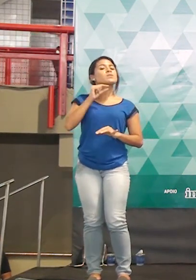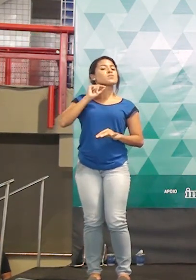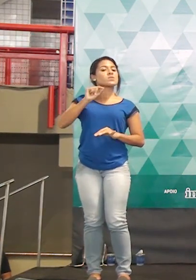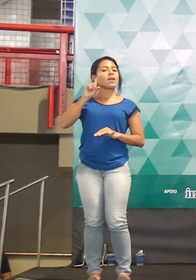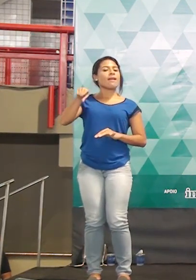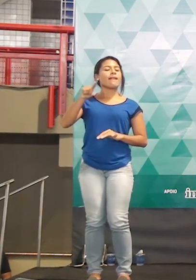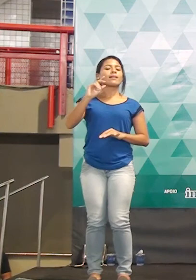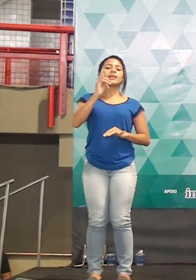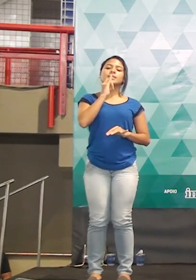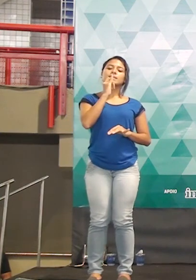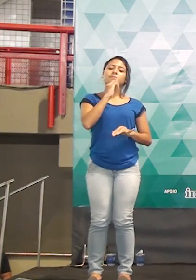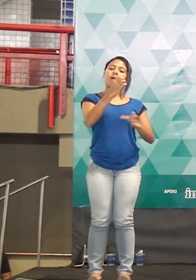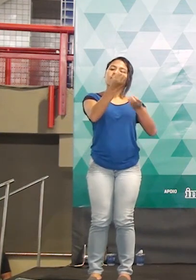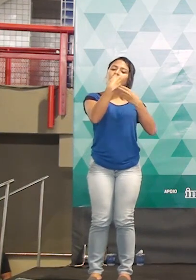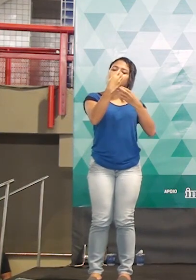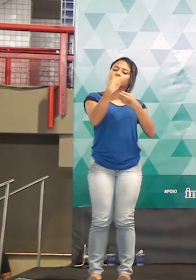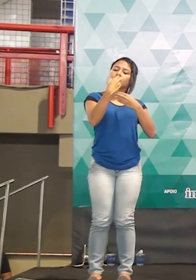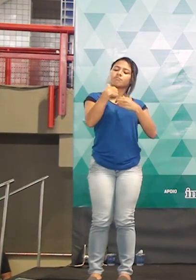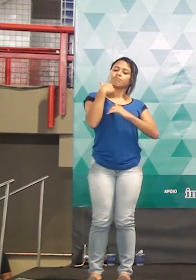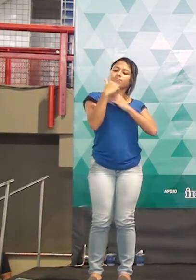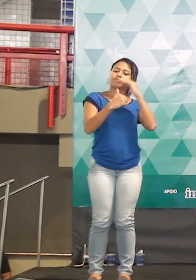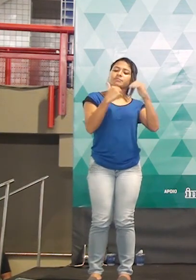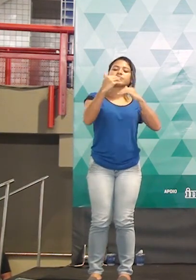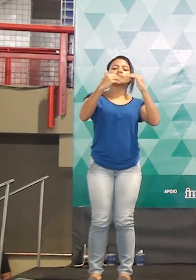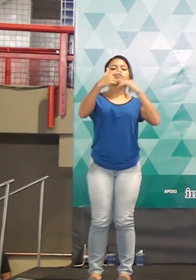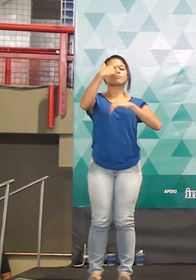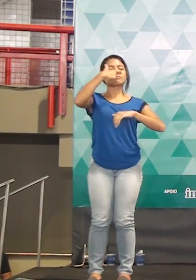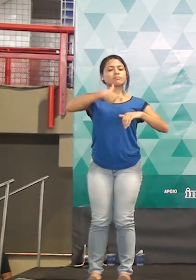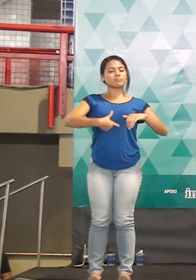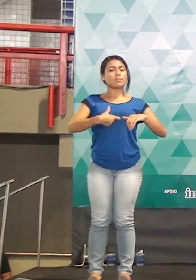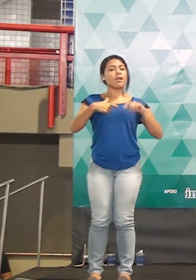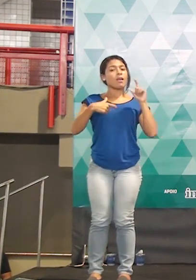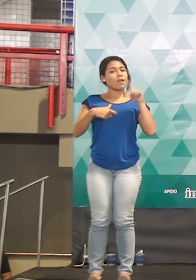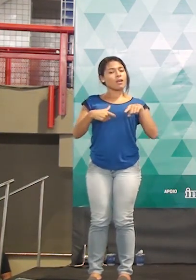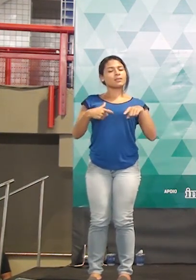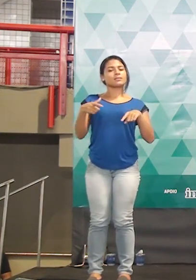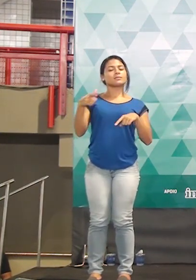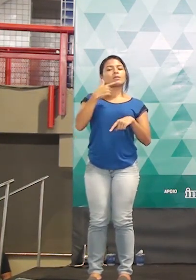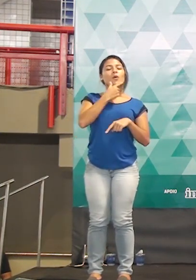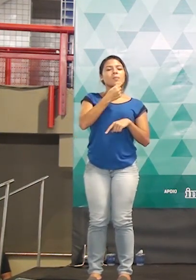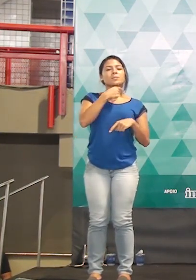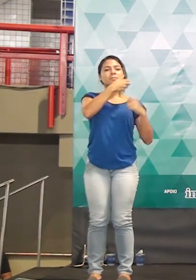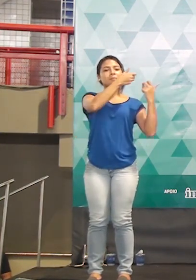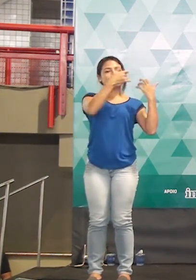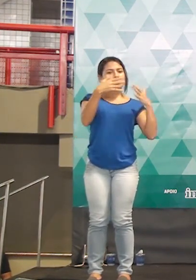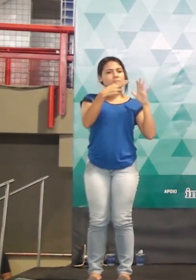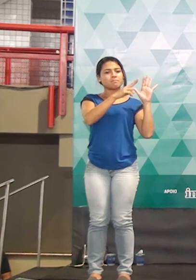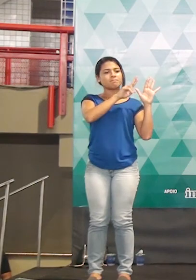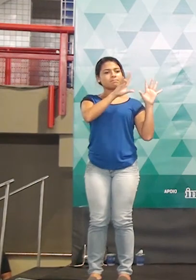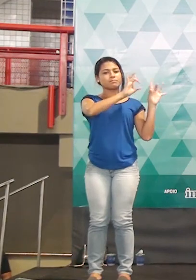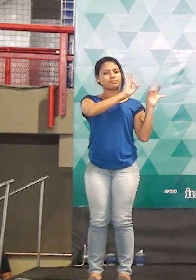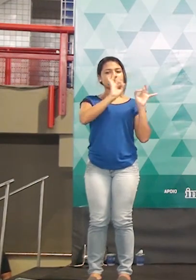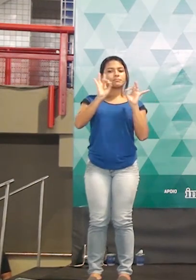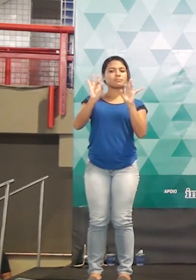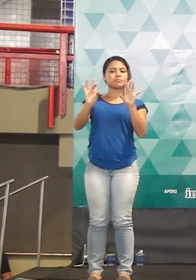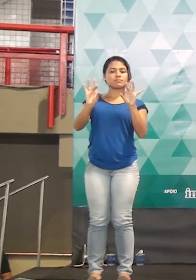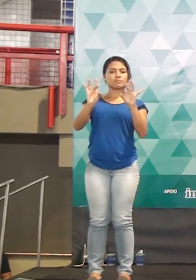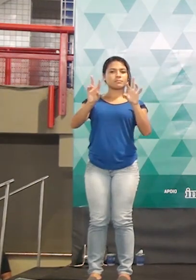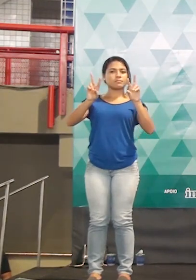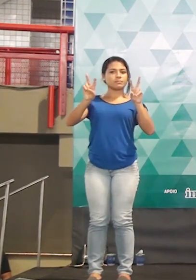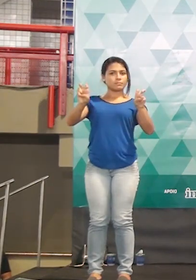citação. Se você quer falar que o povo é mal educado, que o povo é corrupto, que as pessoas não